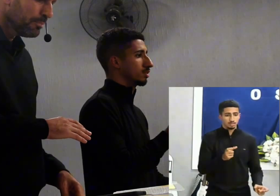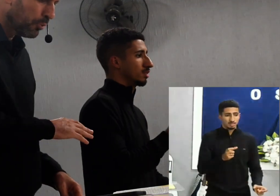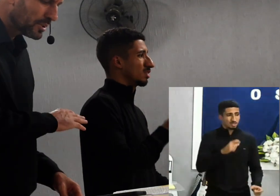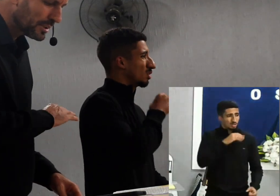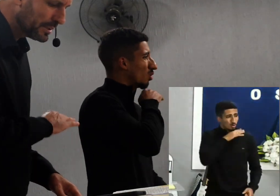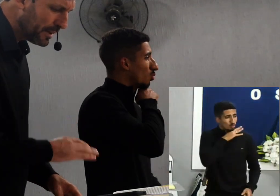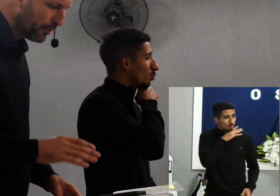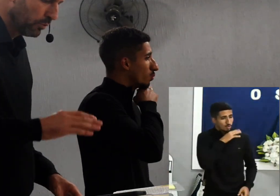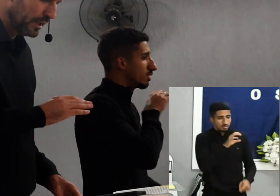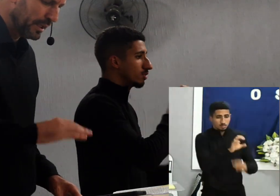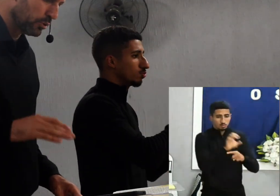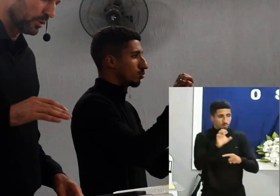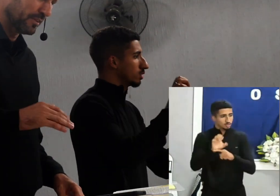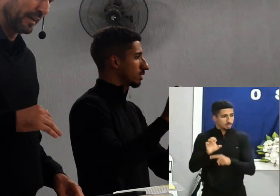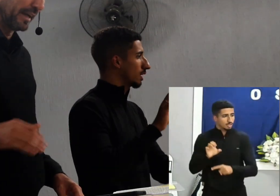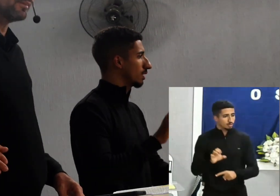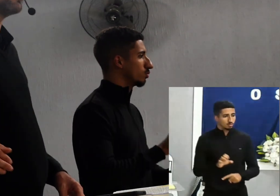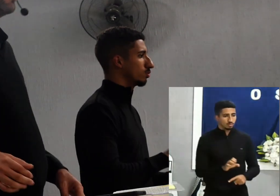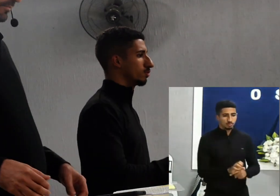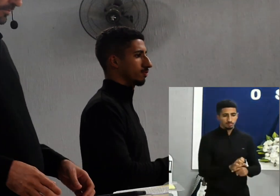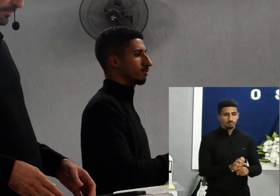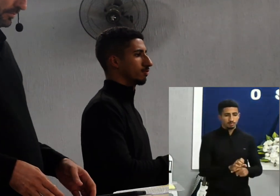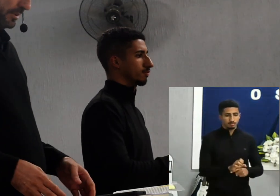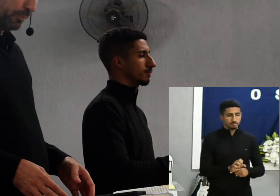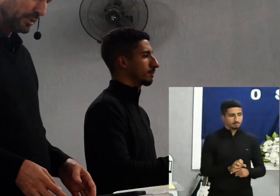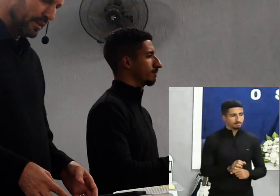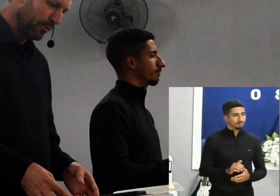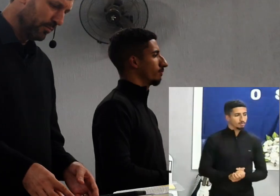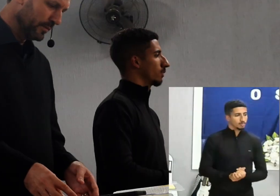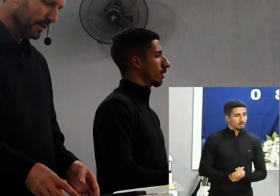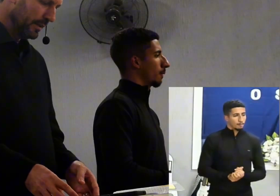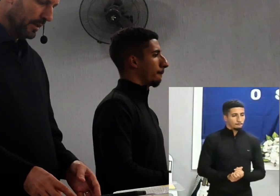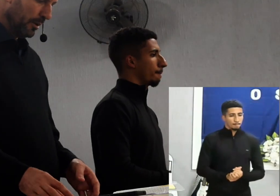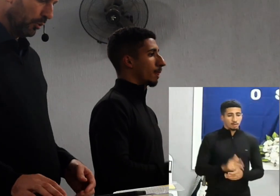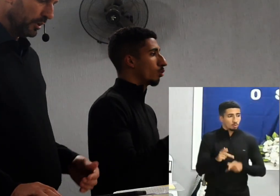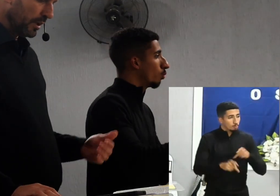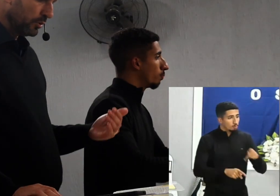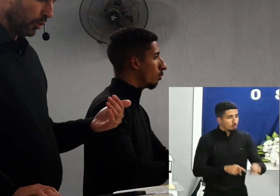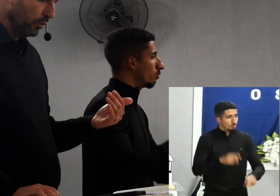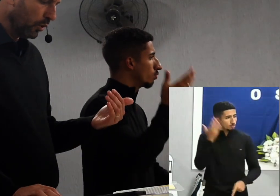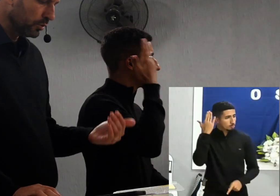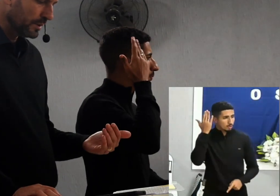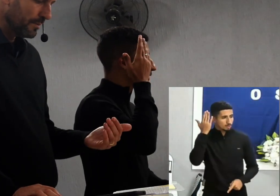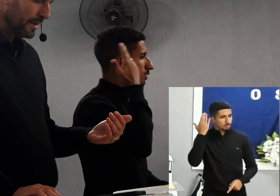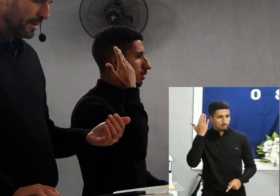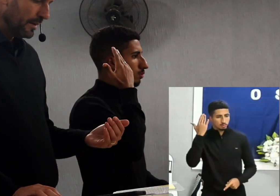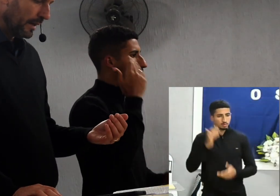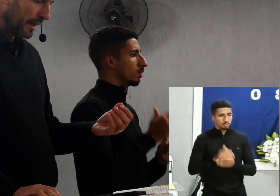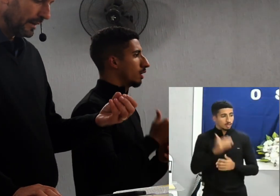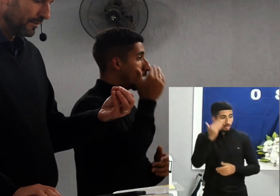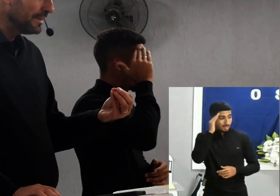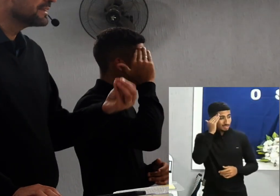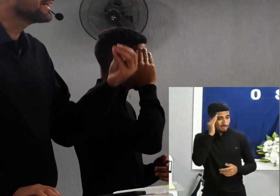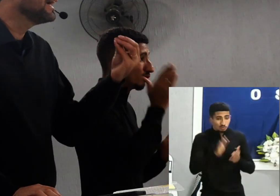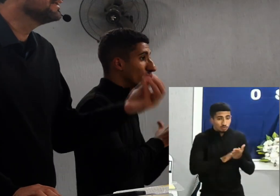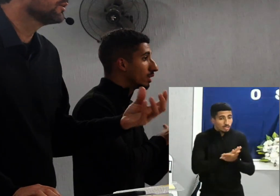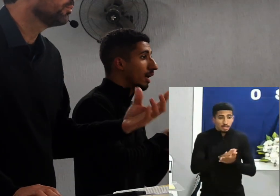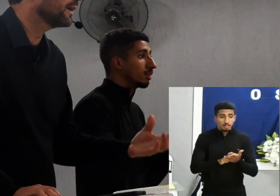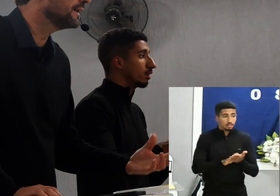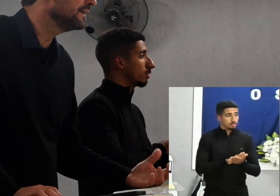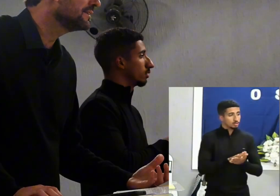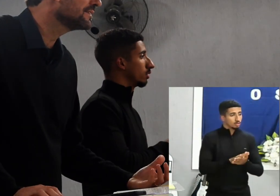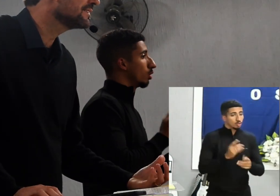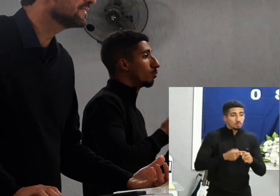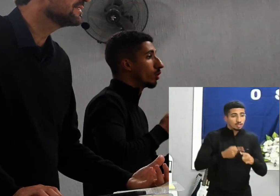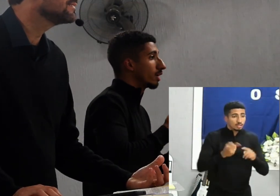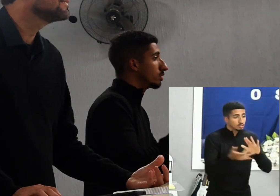era impossível um Cristo crucificado. Impossível. Por isso ele tornou-se escândalo